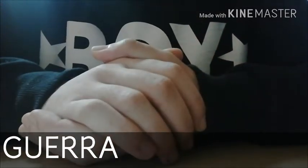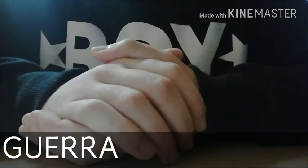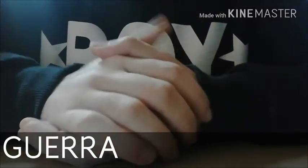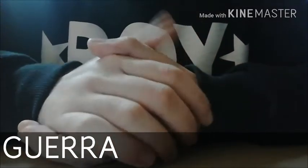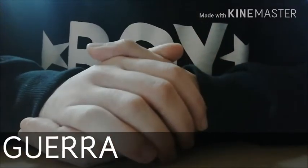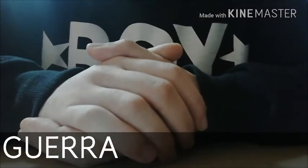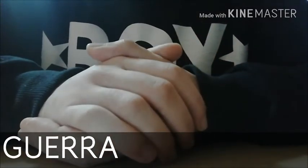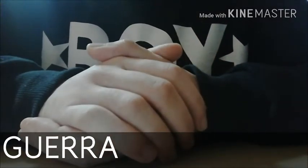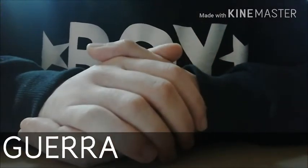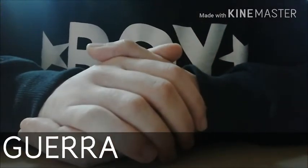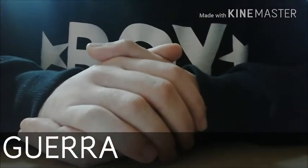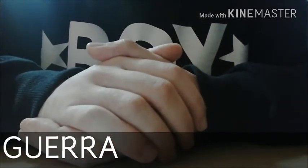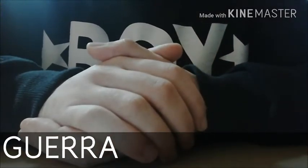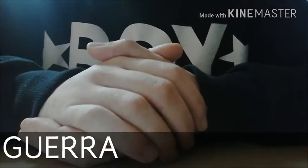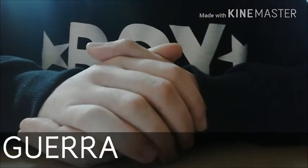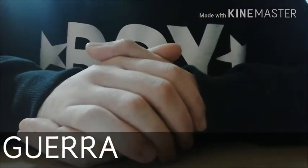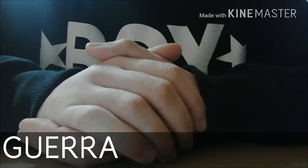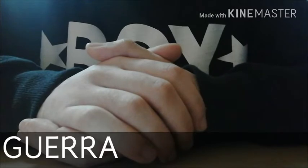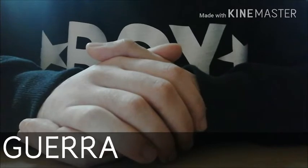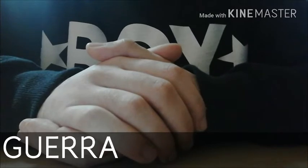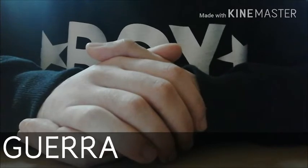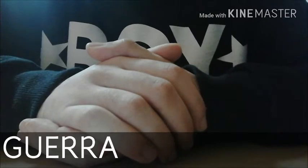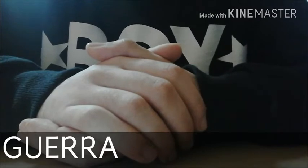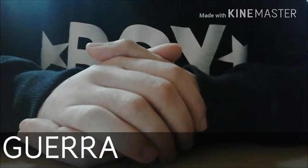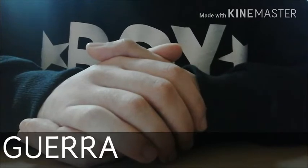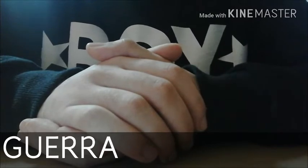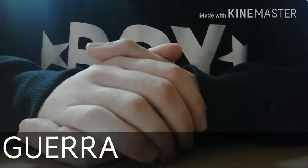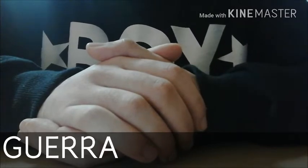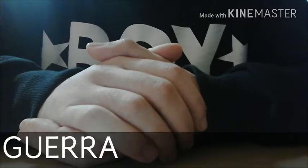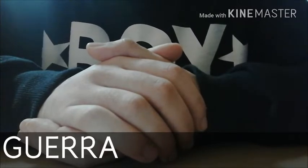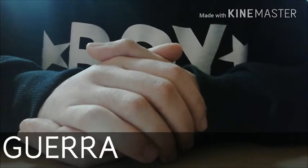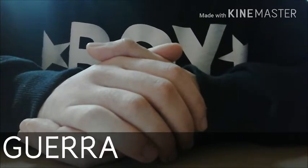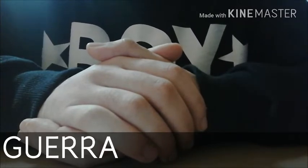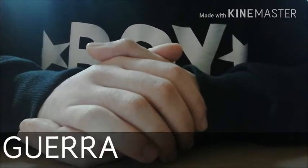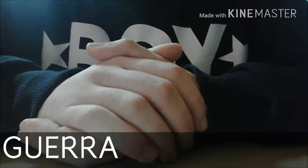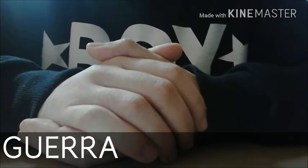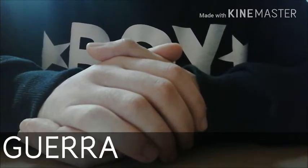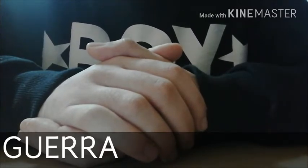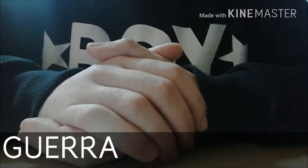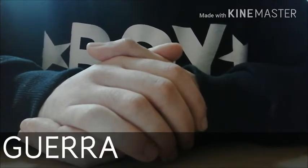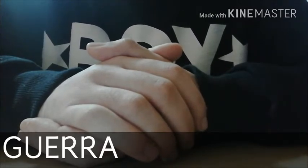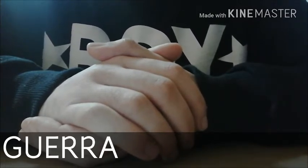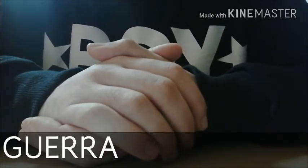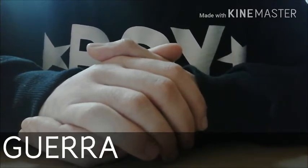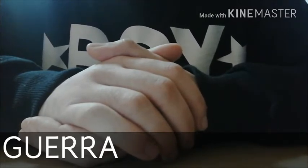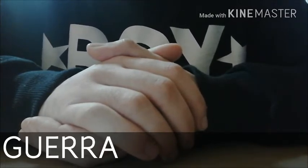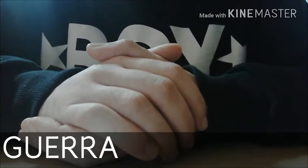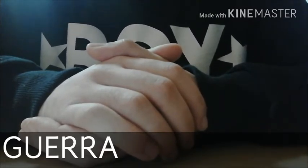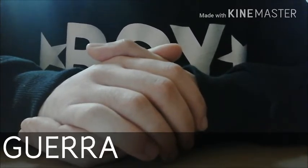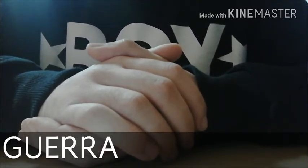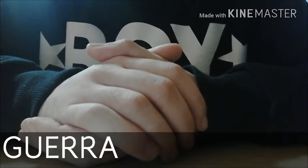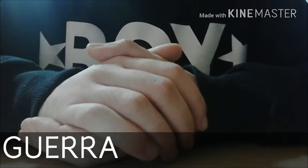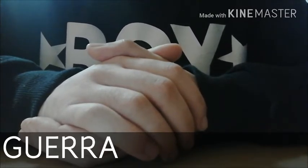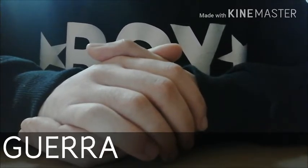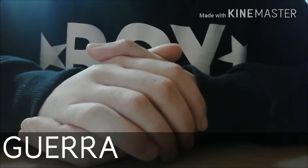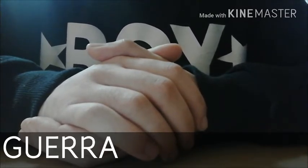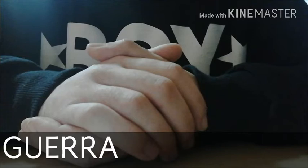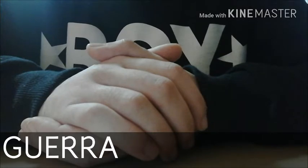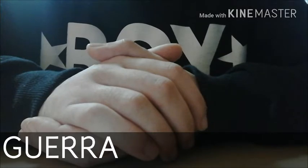pazienza vedo questa situazione prossimi mesi sperando che non perdo iscritti quindi io